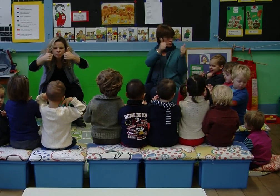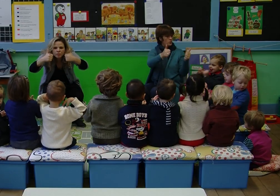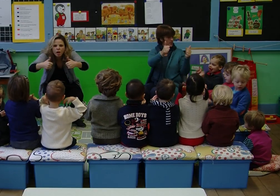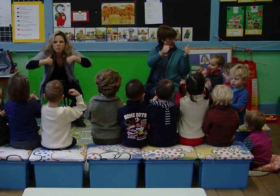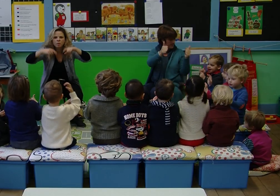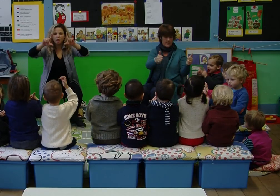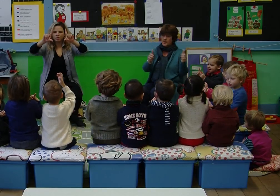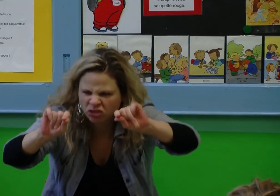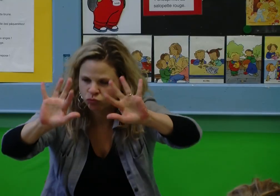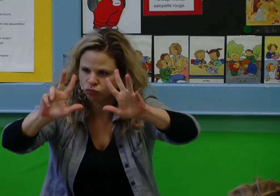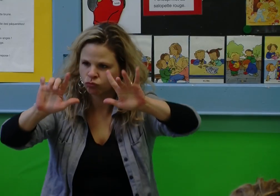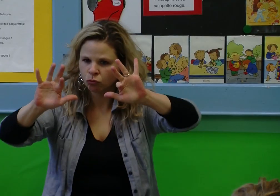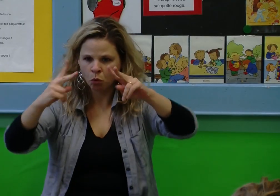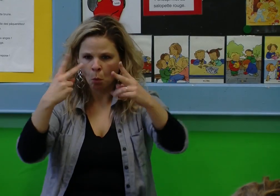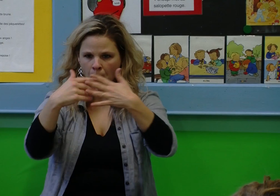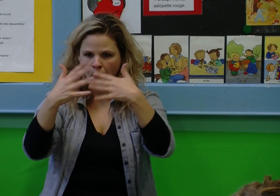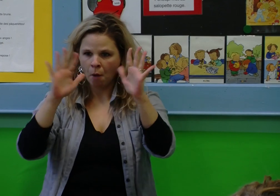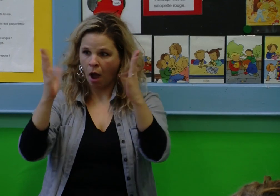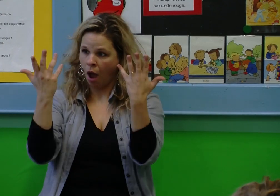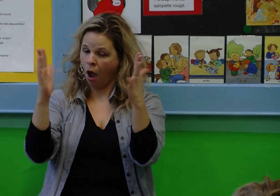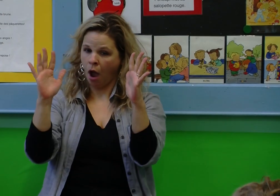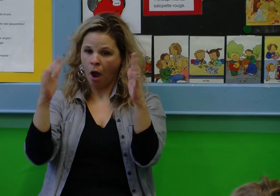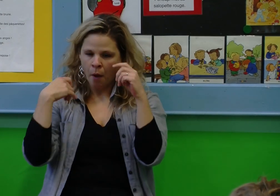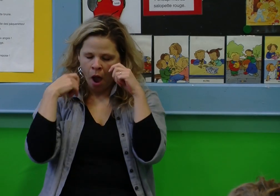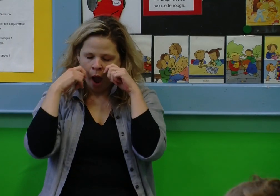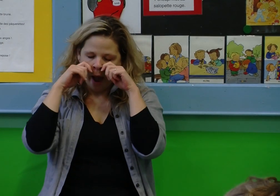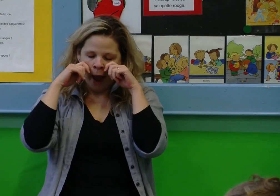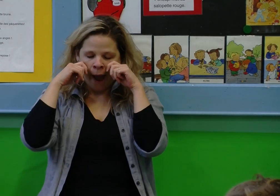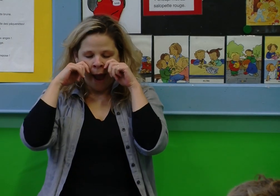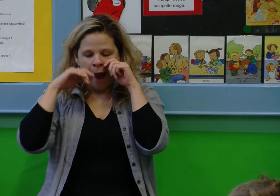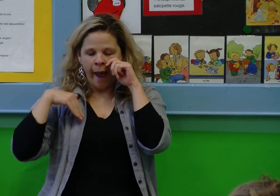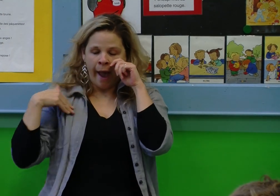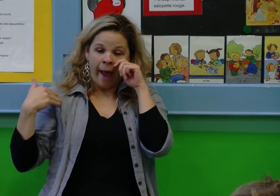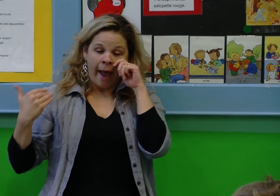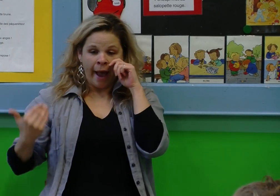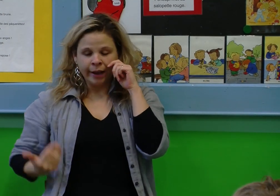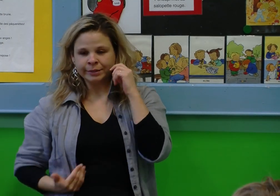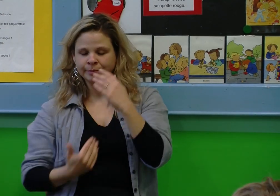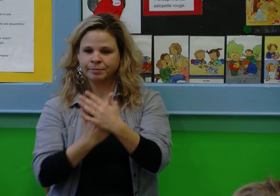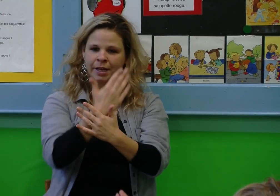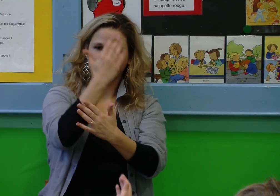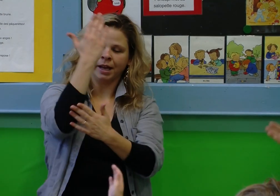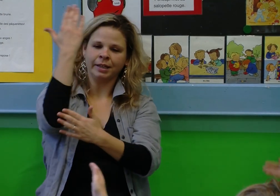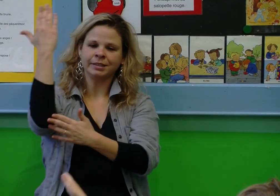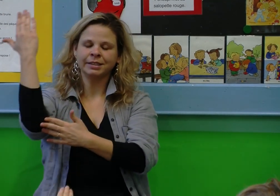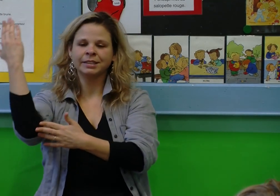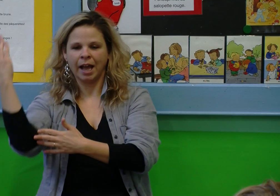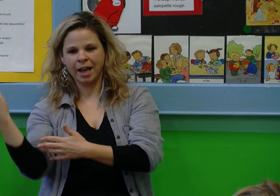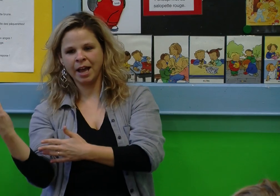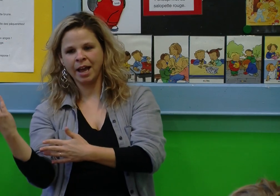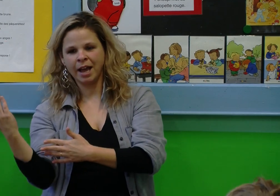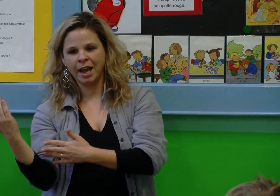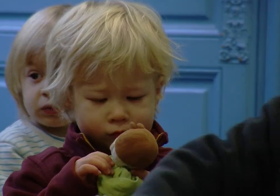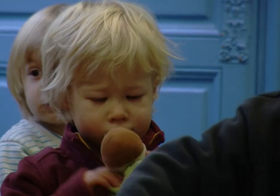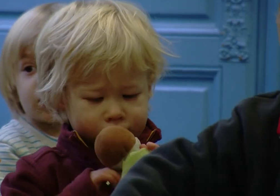Fabienne. C'est aussi l'instit, mais sourde. Eh oui, deux instits dans la même classe. Monsieur le monteur, je te laisse expliquer. Je